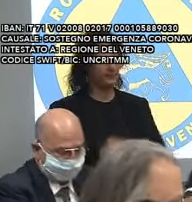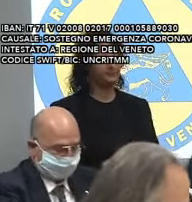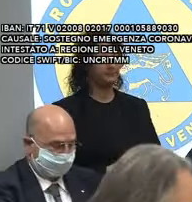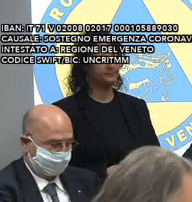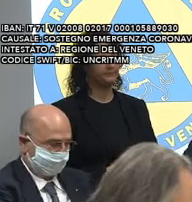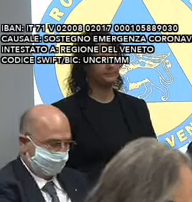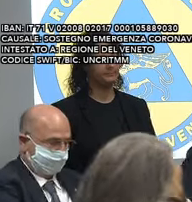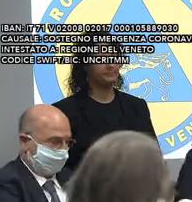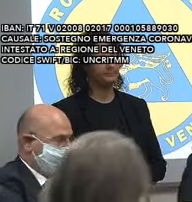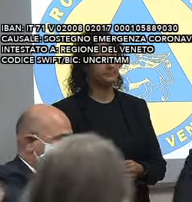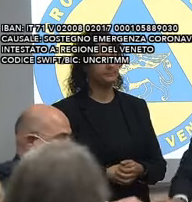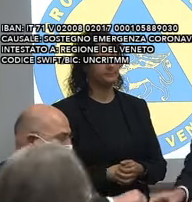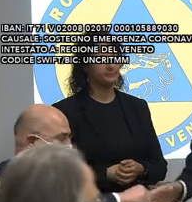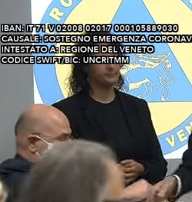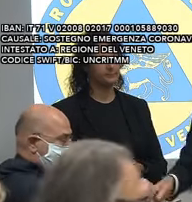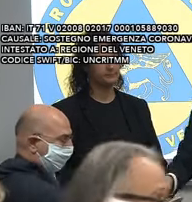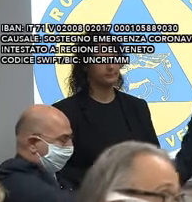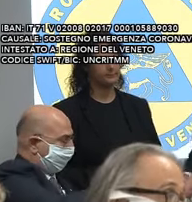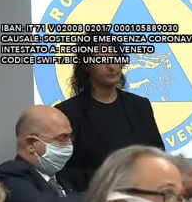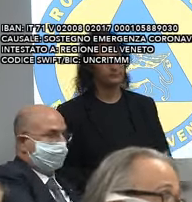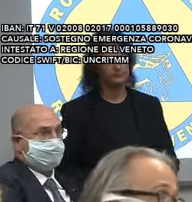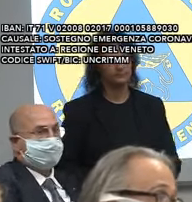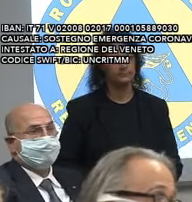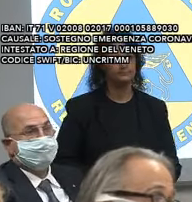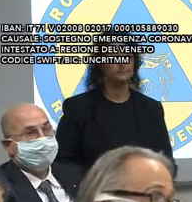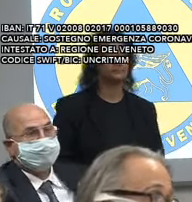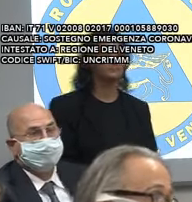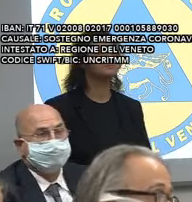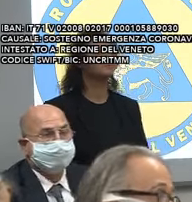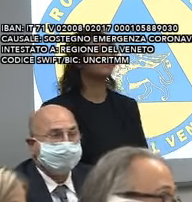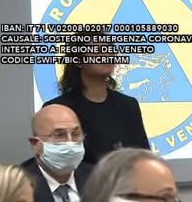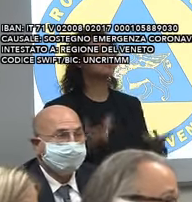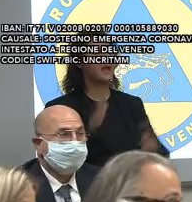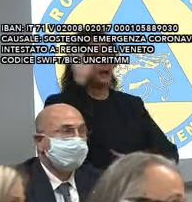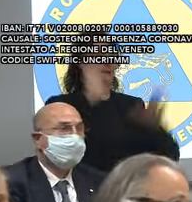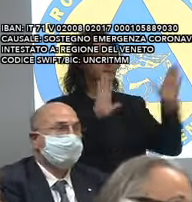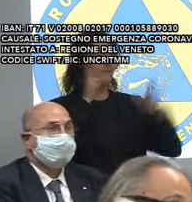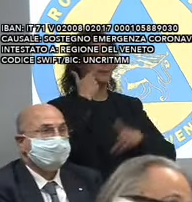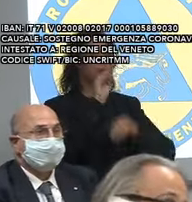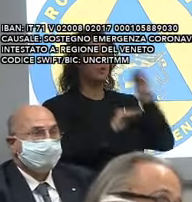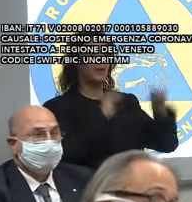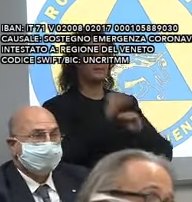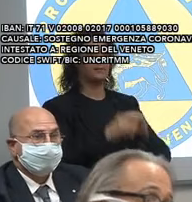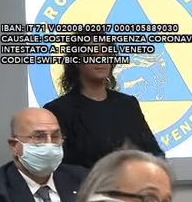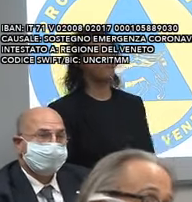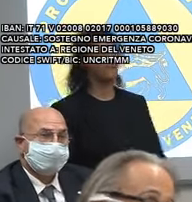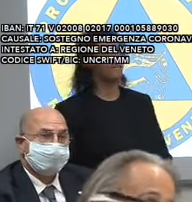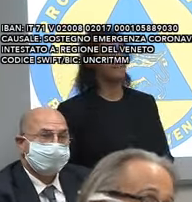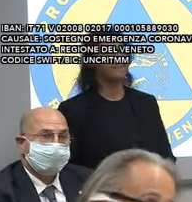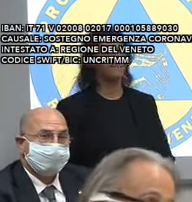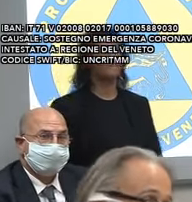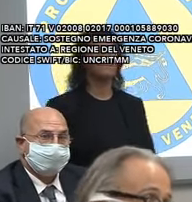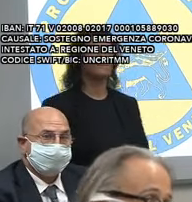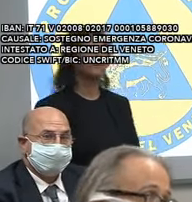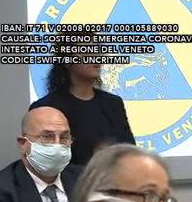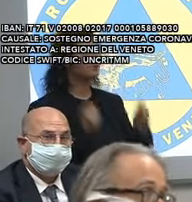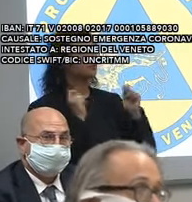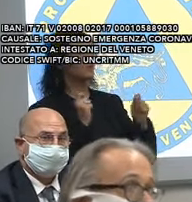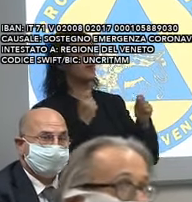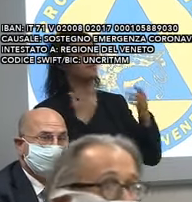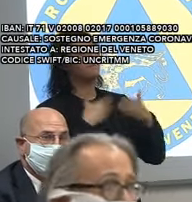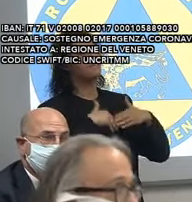lasciamo andare. Sì, direi di far veloci. Allora, prego. Alzate la mano, quindi... la parola. Filippo Tosato, Matilde di Padova.